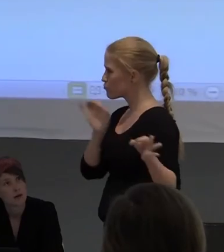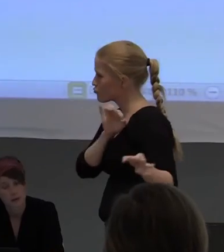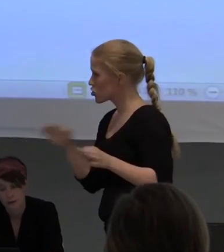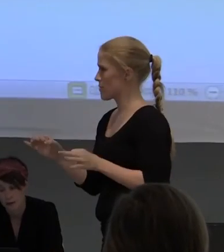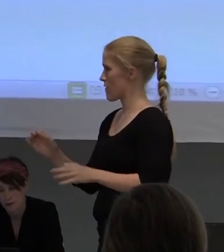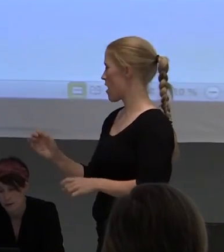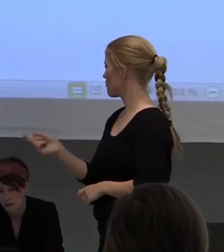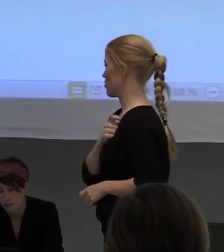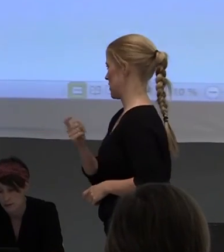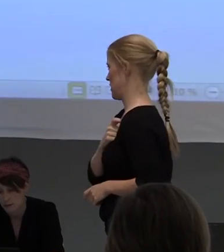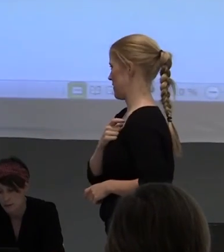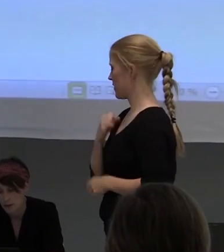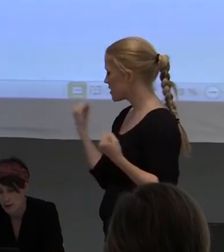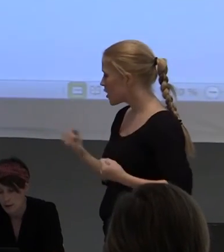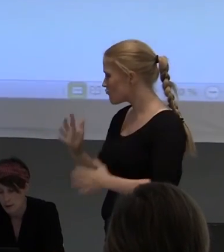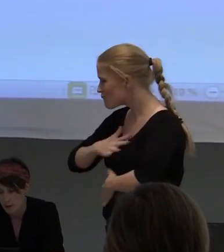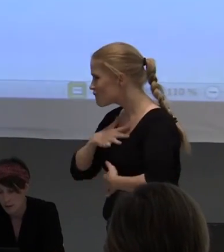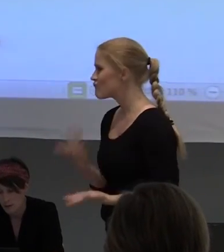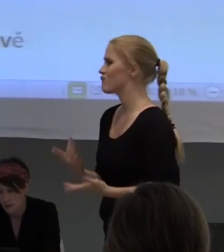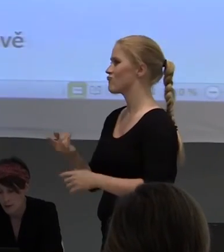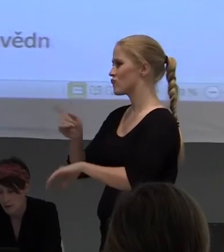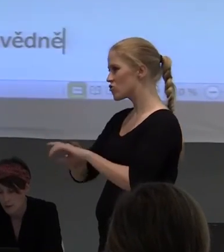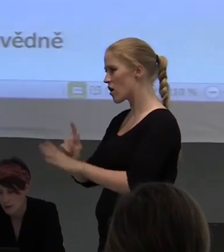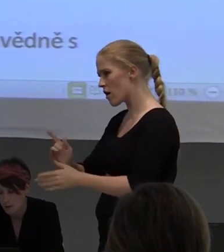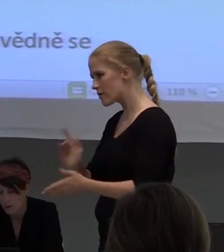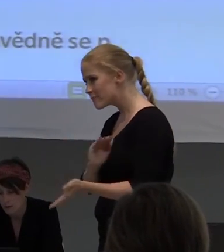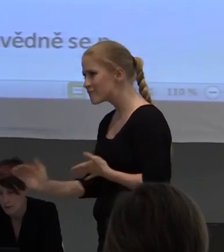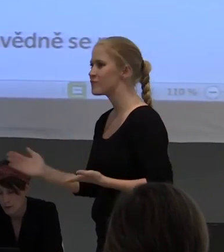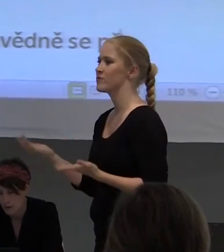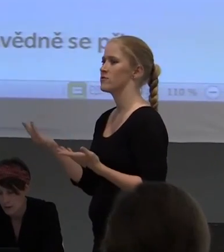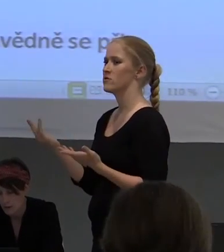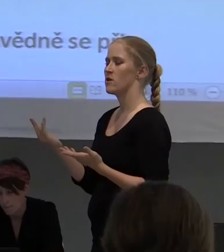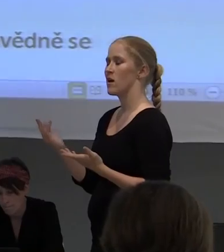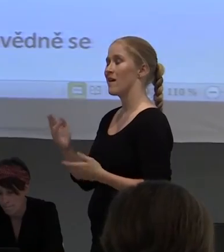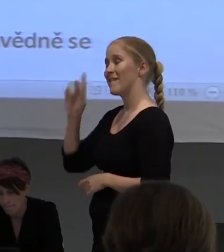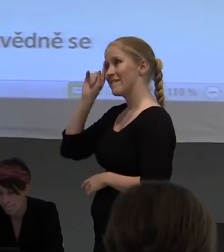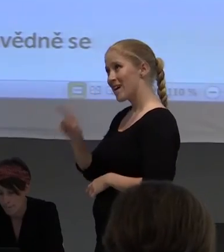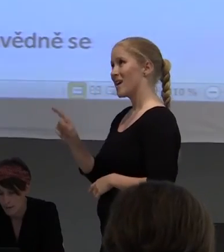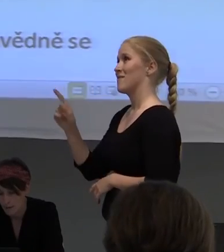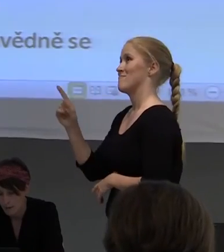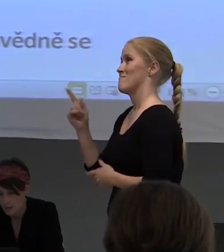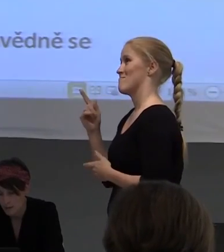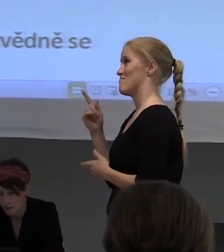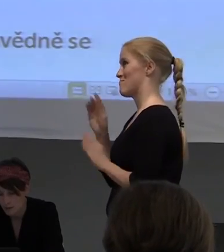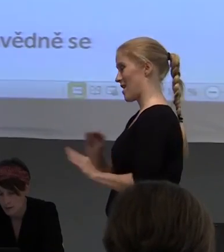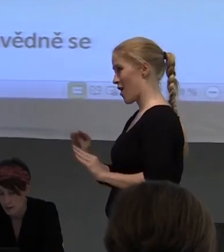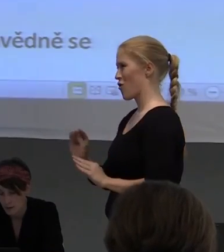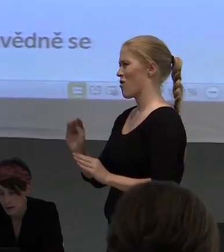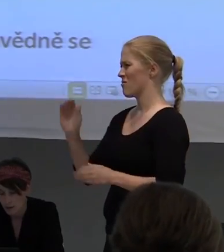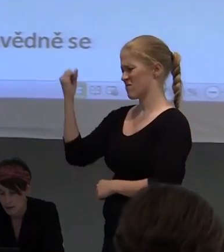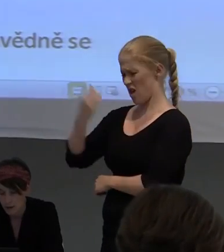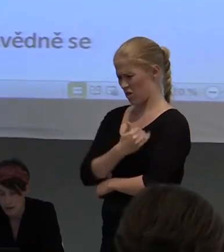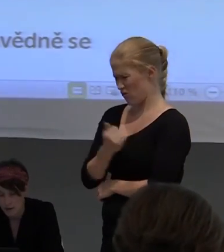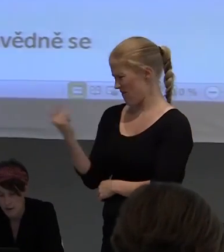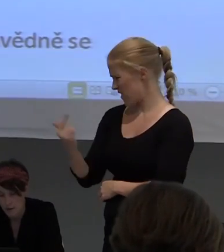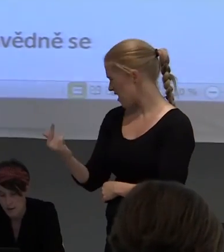tu práci obětovat. No, práce pedagoga na základní škole tuším 22 hodin, na střední škole 21 hodin, asistent podle